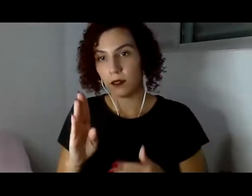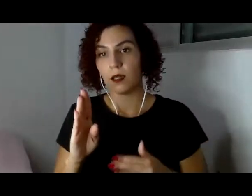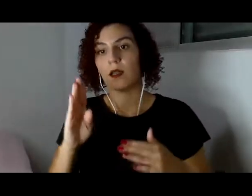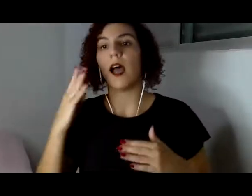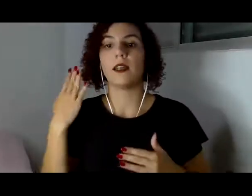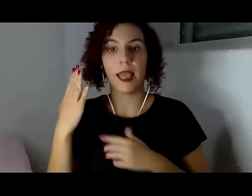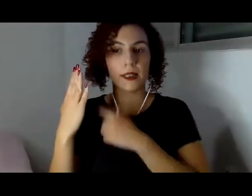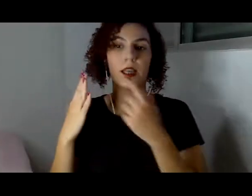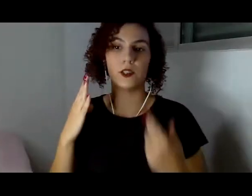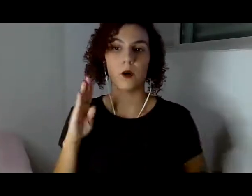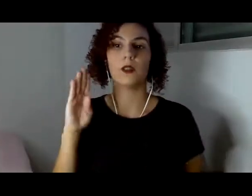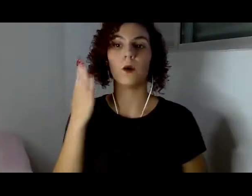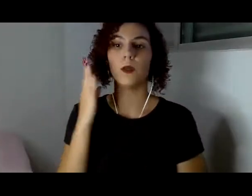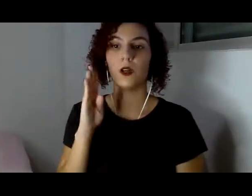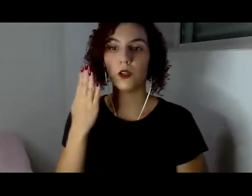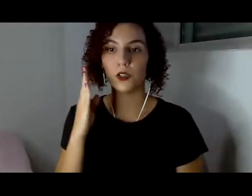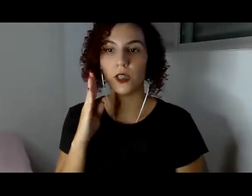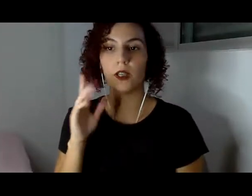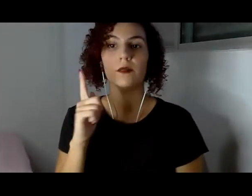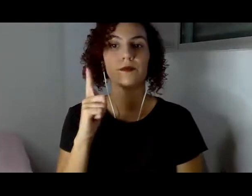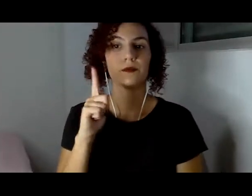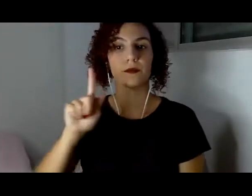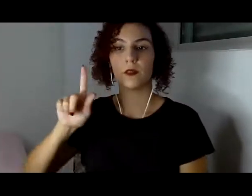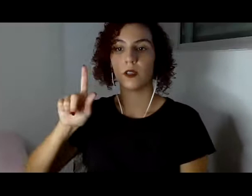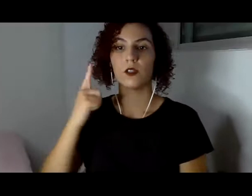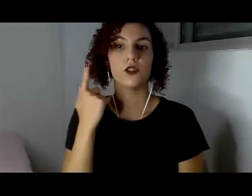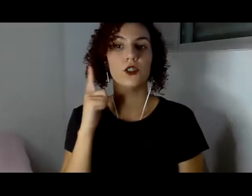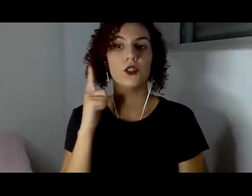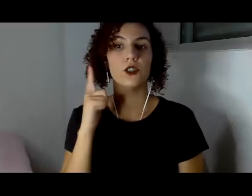letra nessa região. Então, biologia,